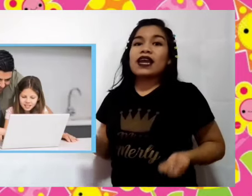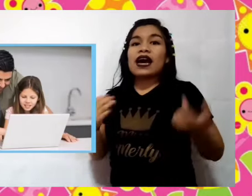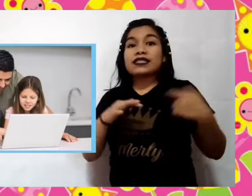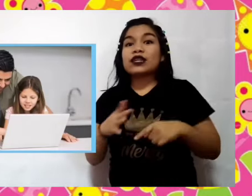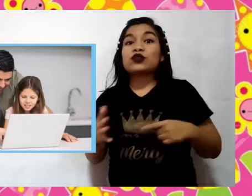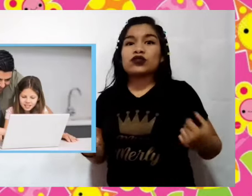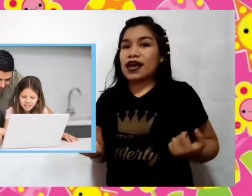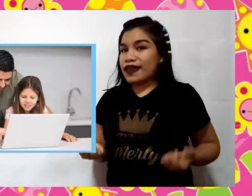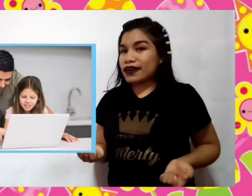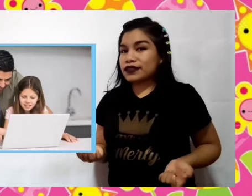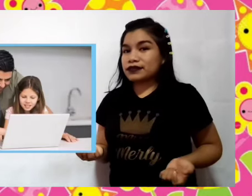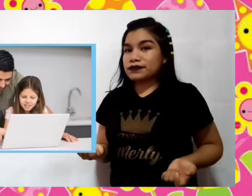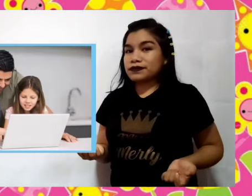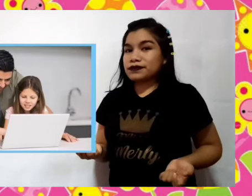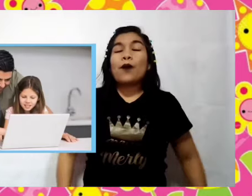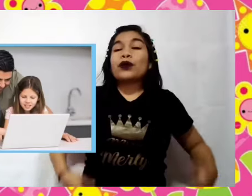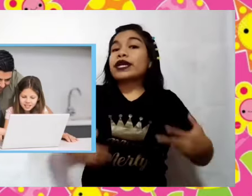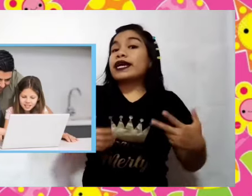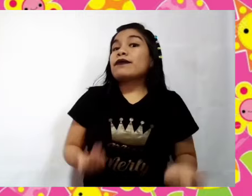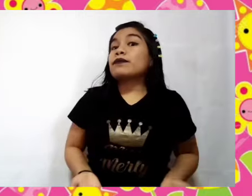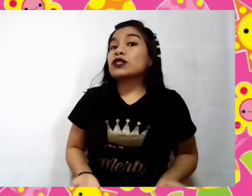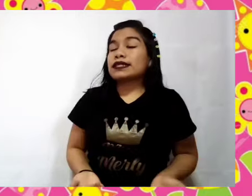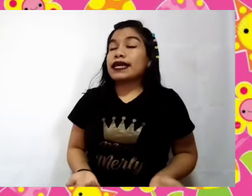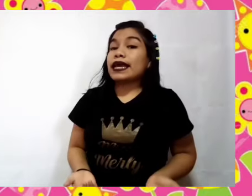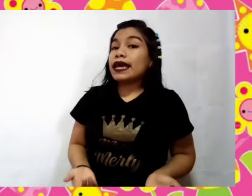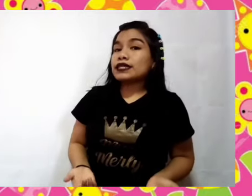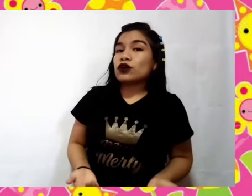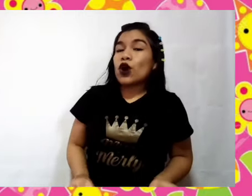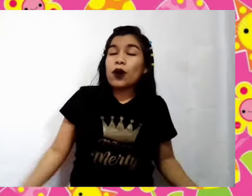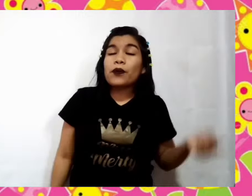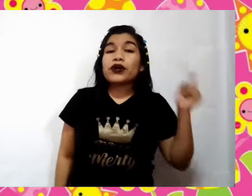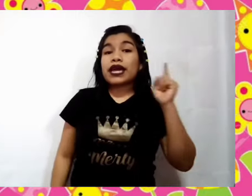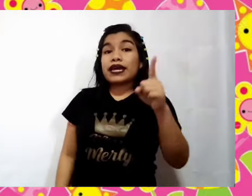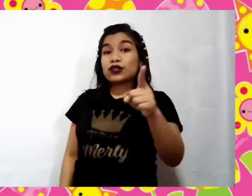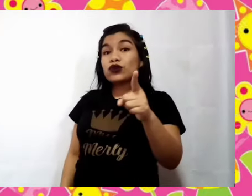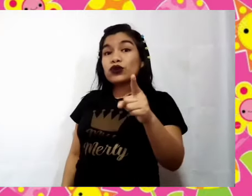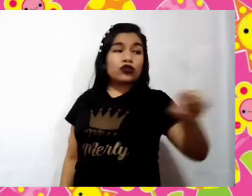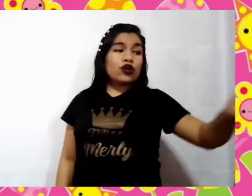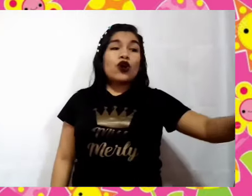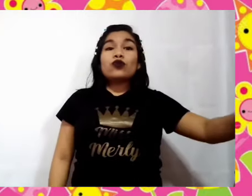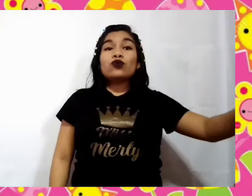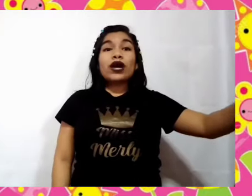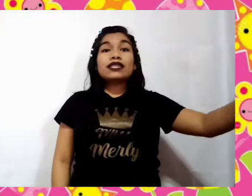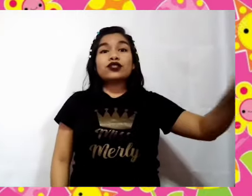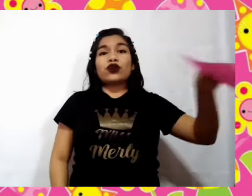poder hacer sus tareas. ¿Por qué debemos hacer esto? Porque Jesús,